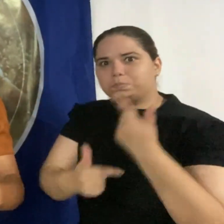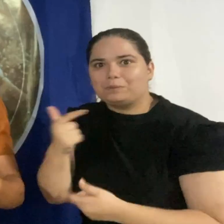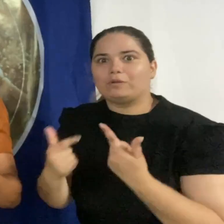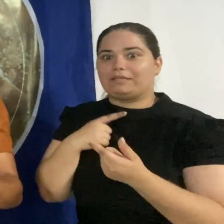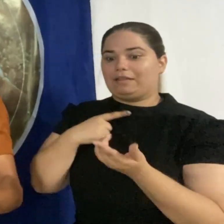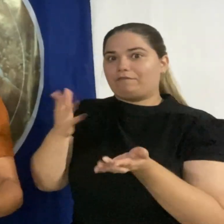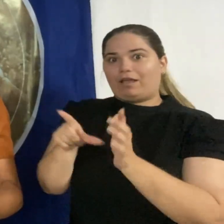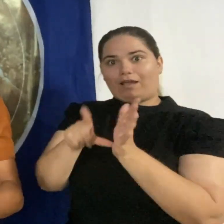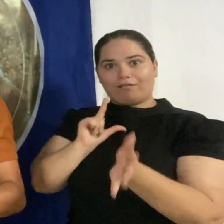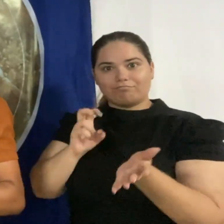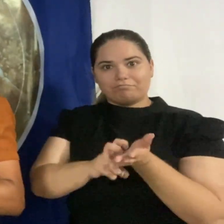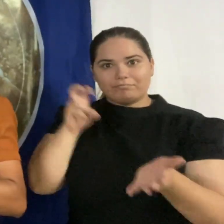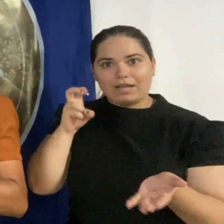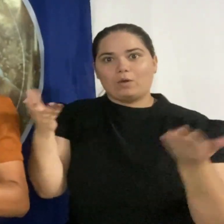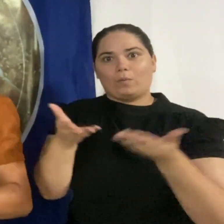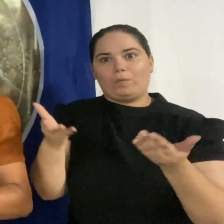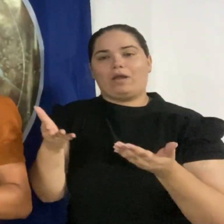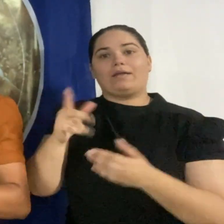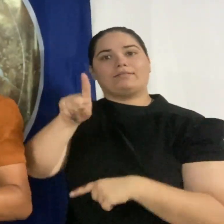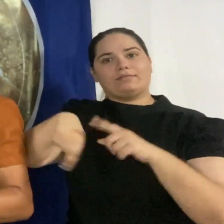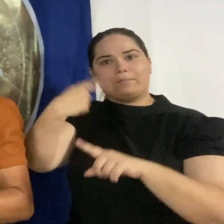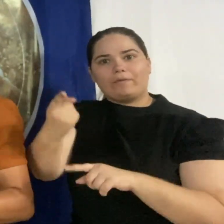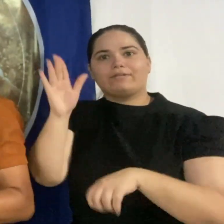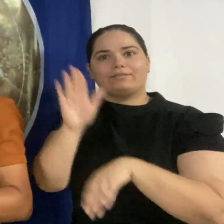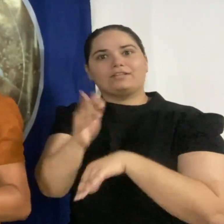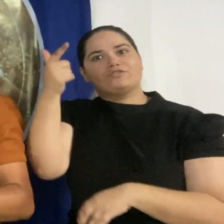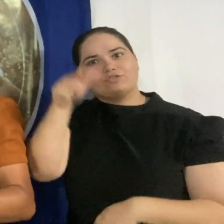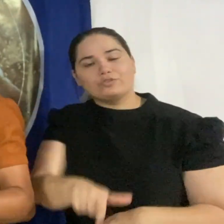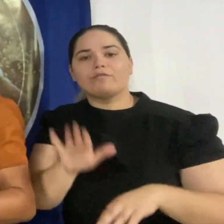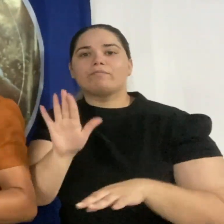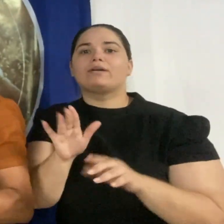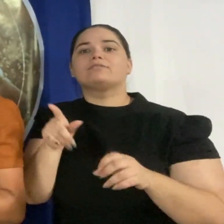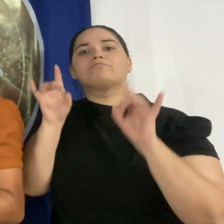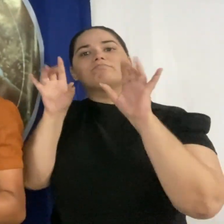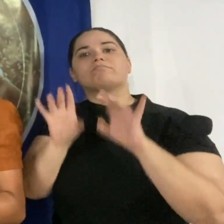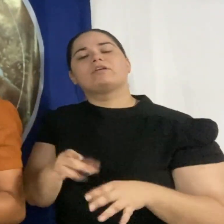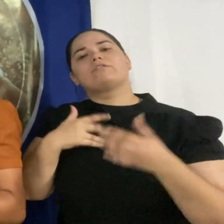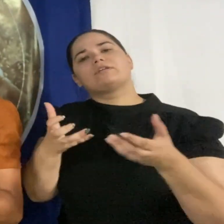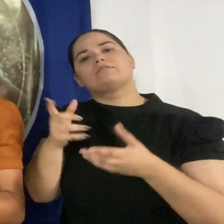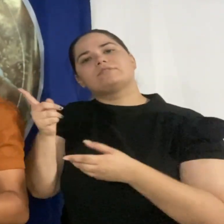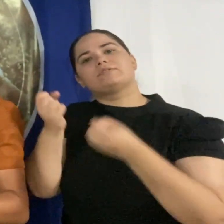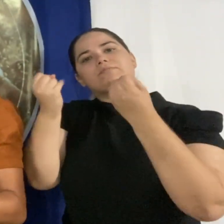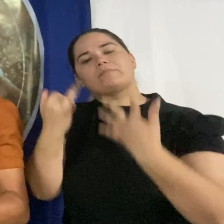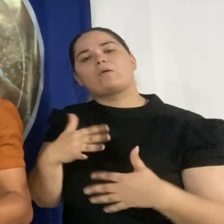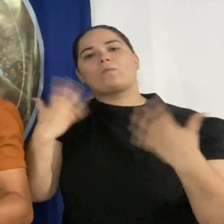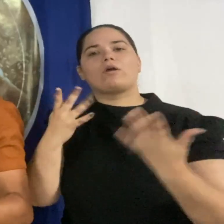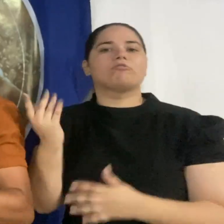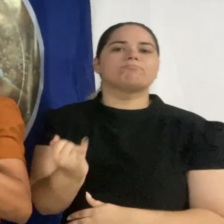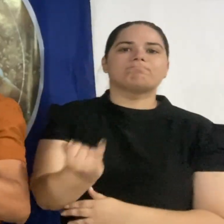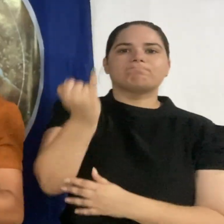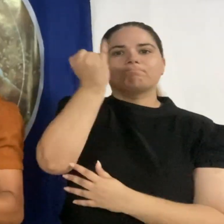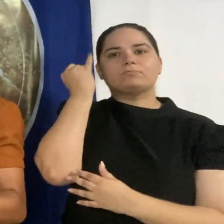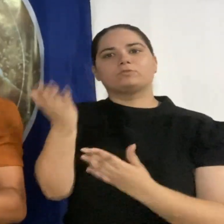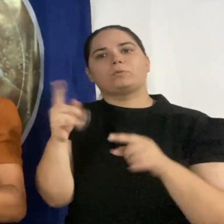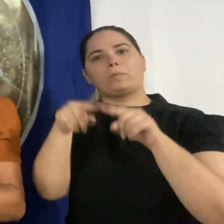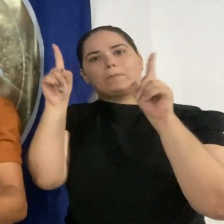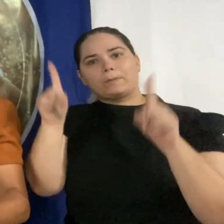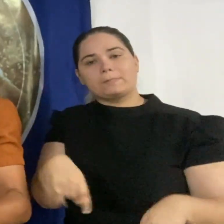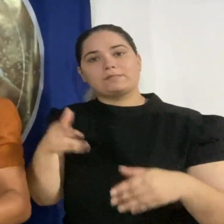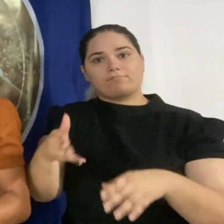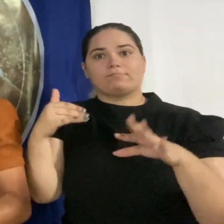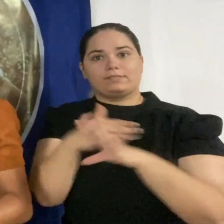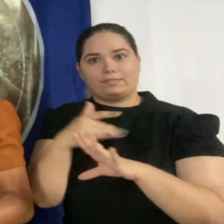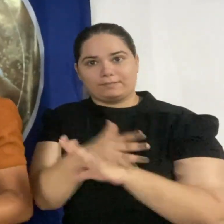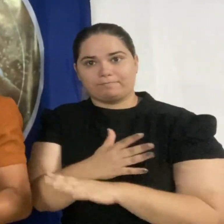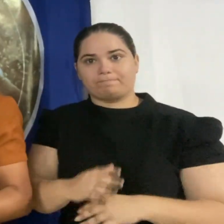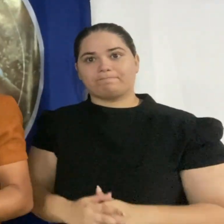um agora, teremos à tarde. Mas em especial a esse projeto, gostaria que você falasse da importância para essas pessoas que tanto necessitam aqui da cidade.